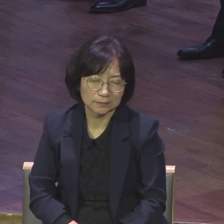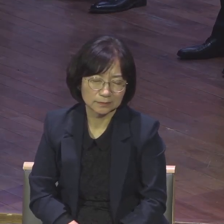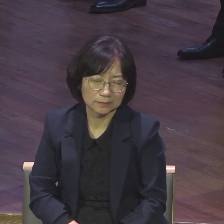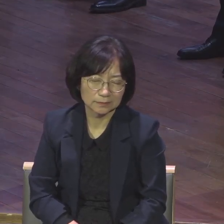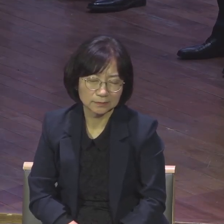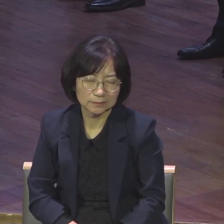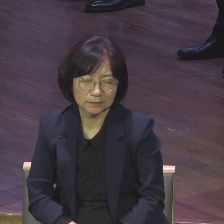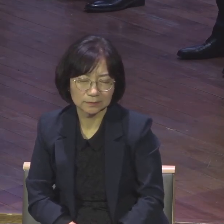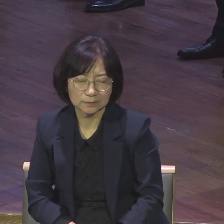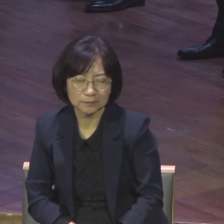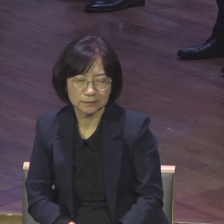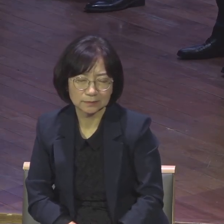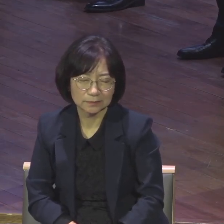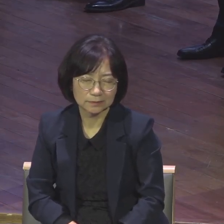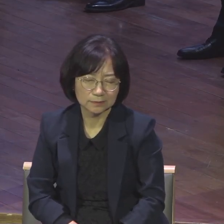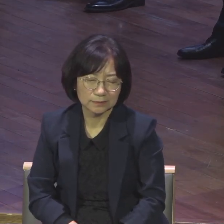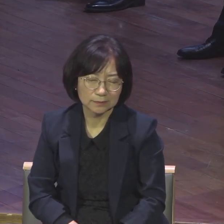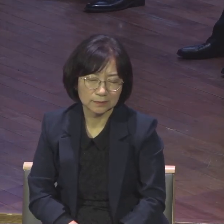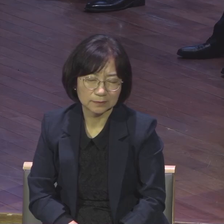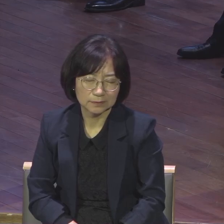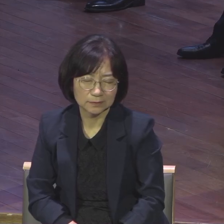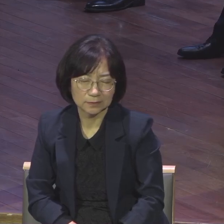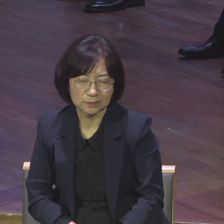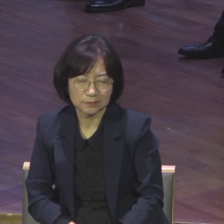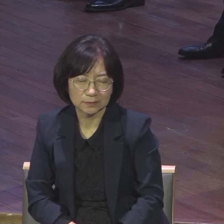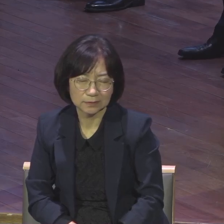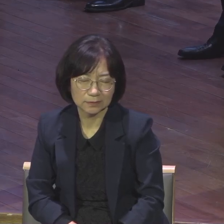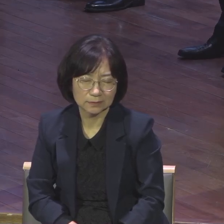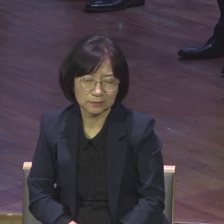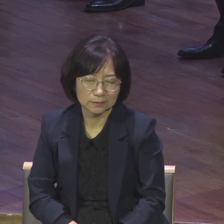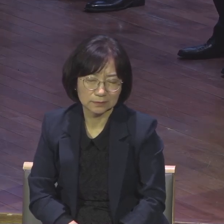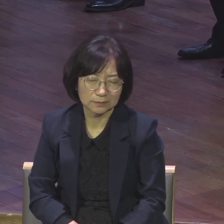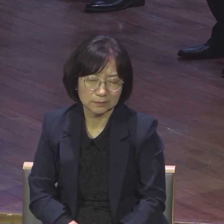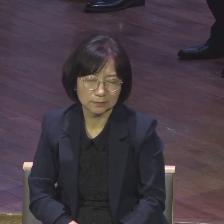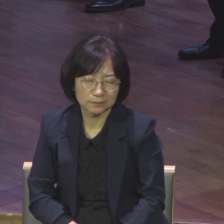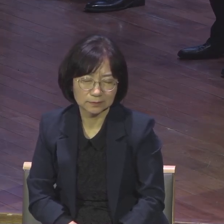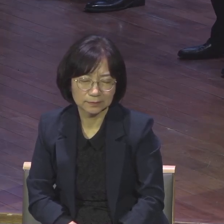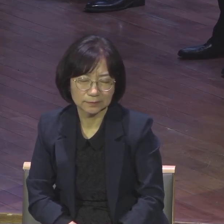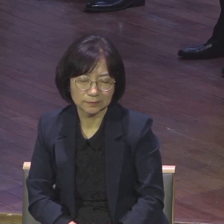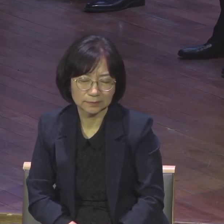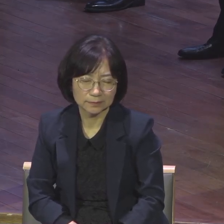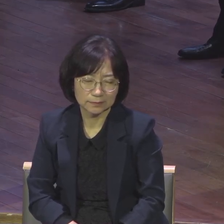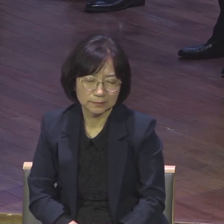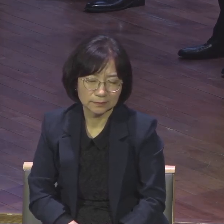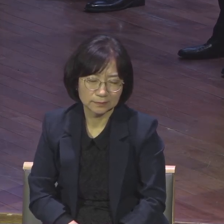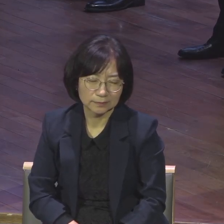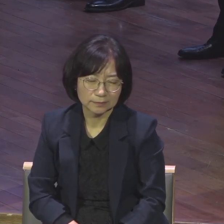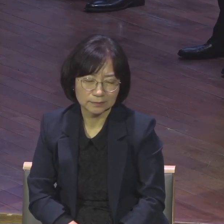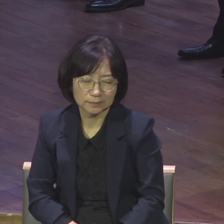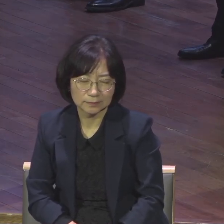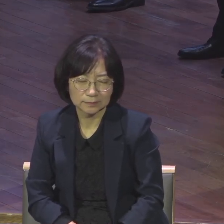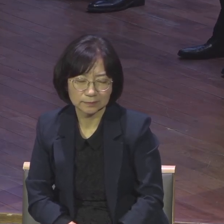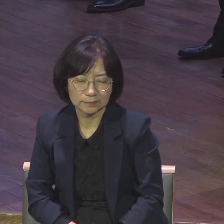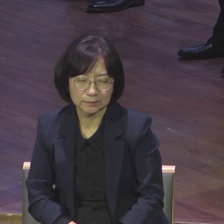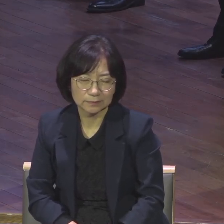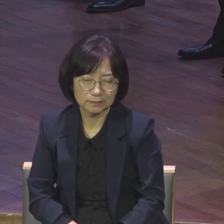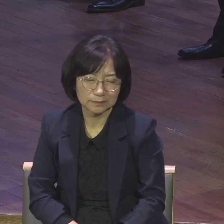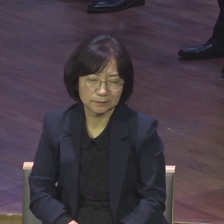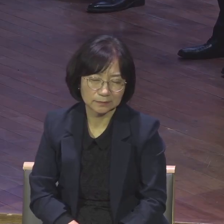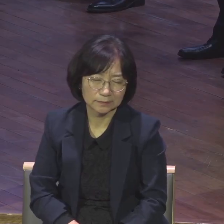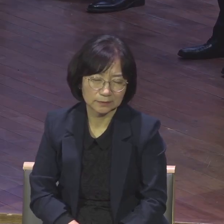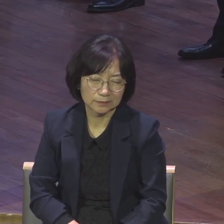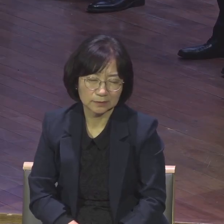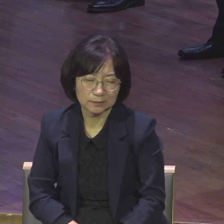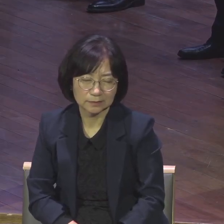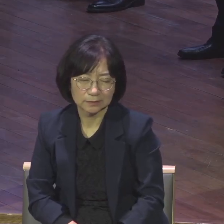지금 이 시간 예수 그리스도를 부르기도 할 때에 하나님 모든 우상과 귀신의 역사가 시간 예수 그리스도